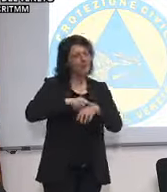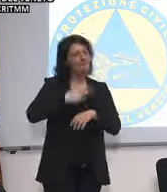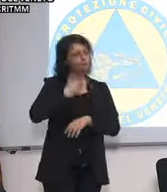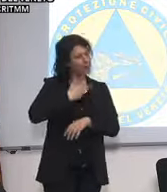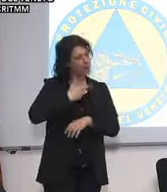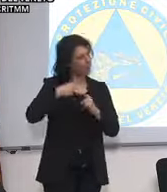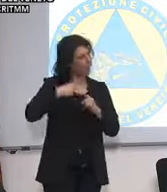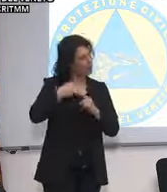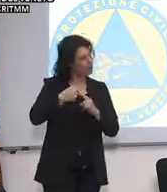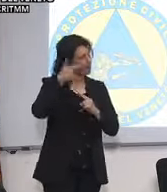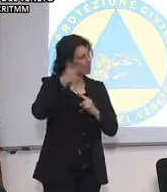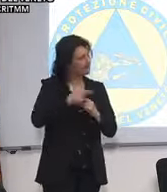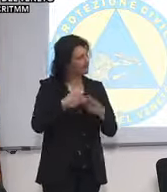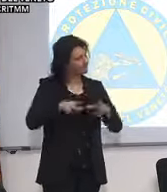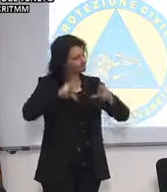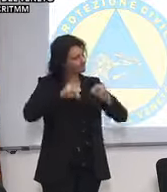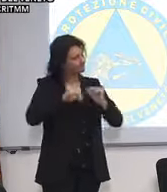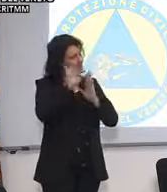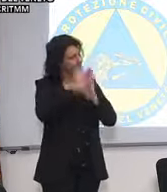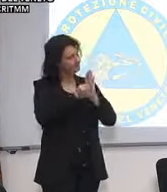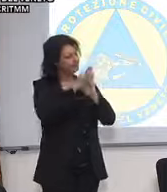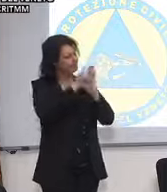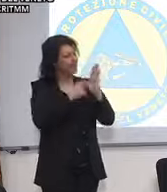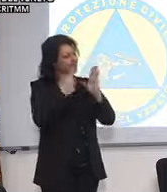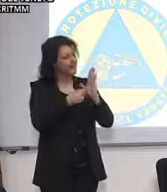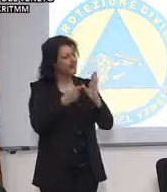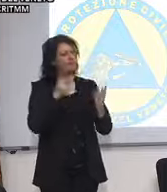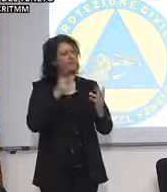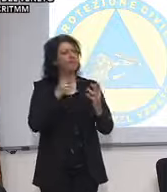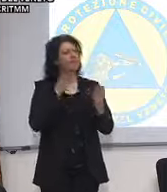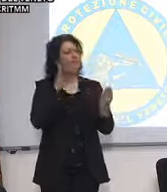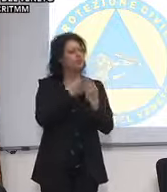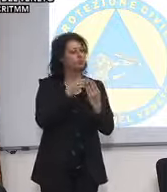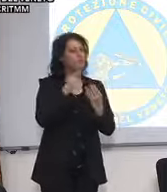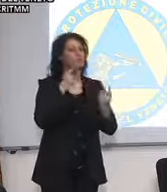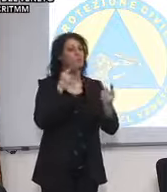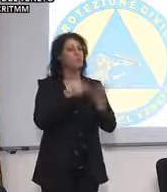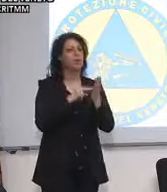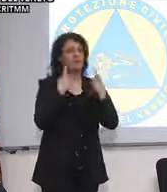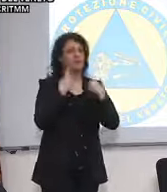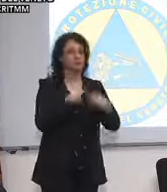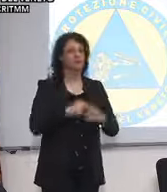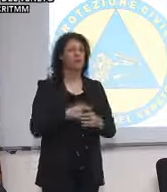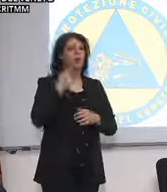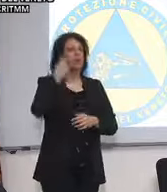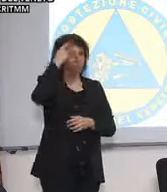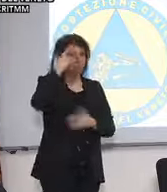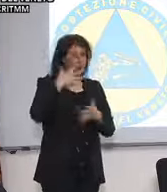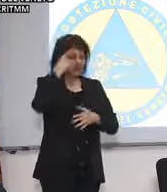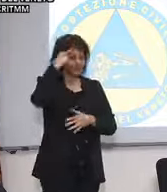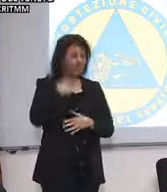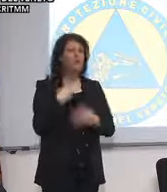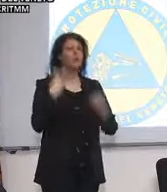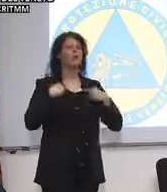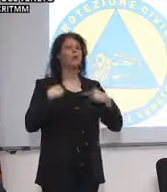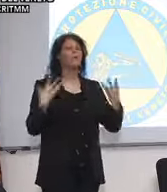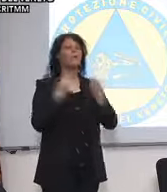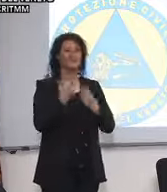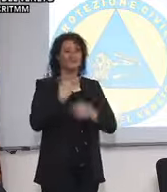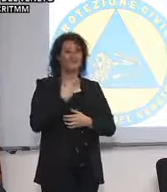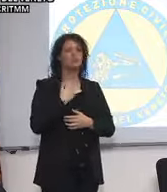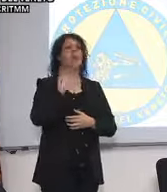modalità di ragionamento e di approccio a questo problema. La convivenza col virus l'abbiamo capita tutti, i rischi li abbiamo capiti tutti,